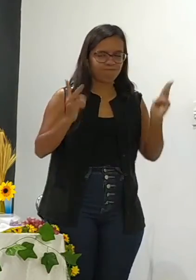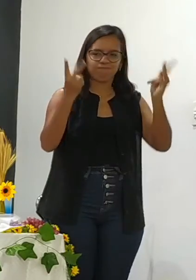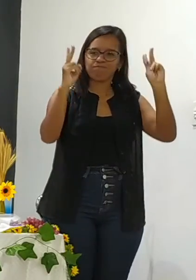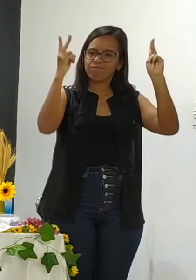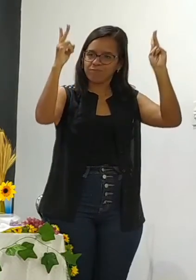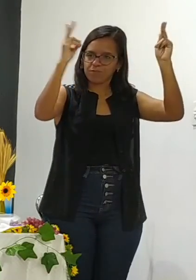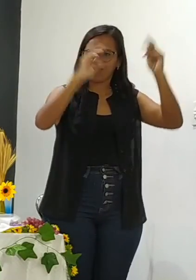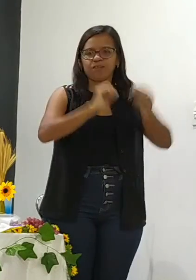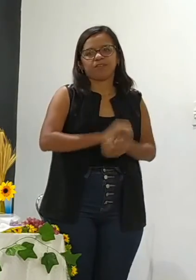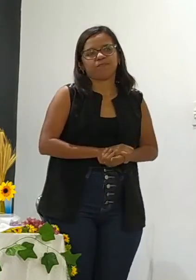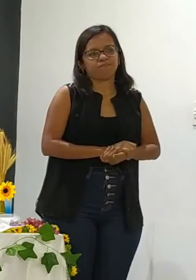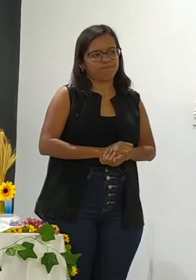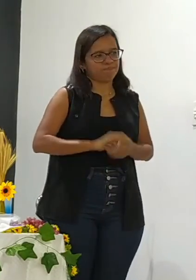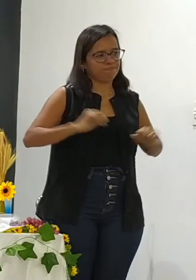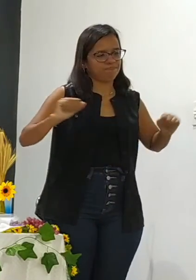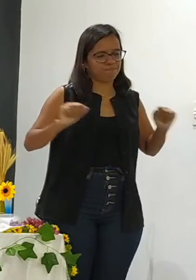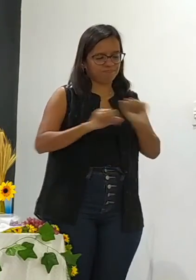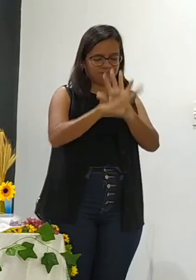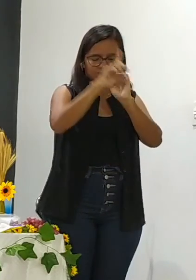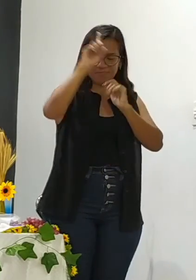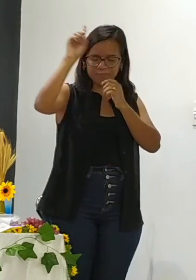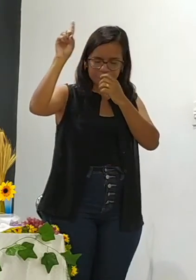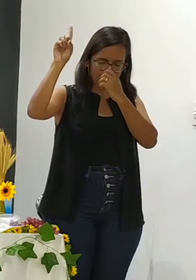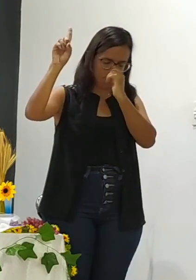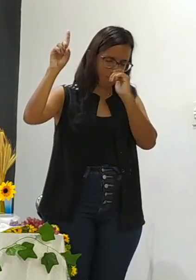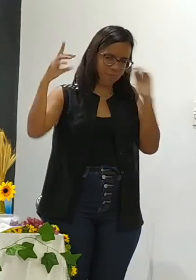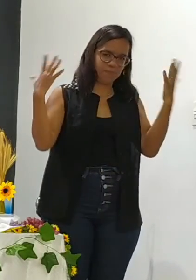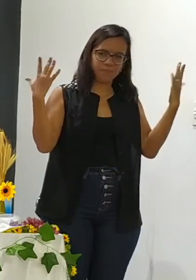Glória a Deus. Glória a Deus.